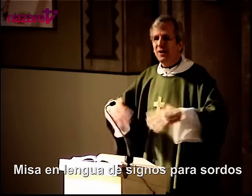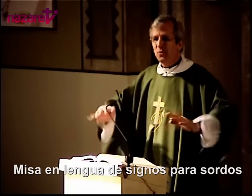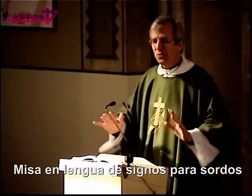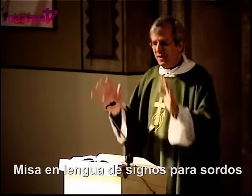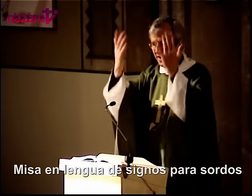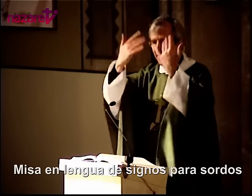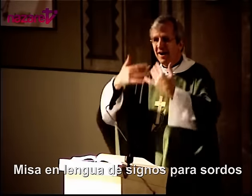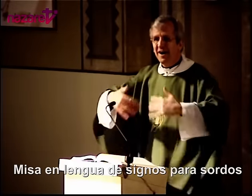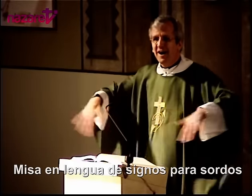aleluya,